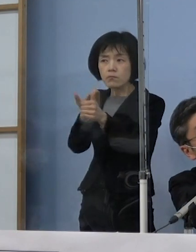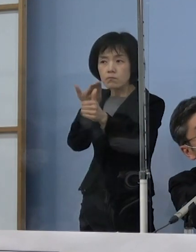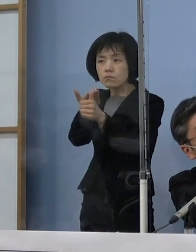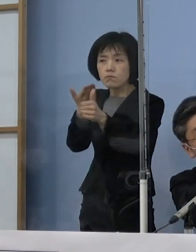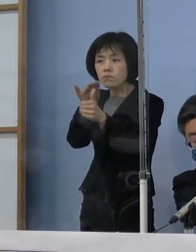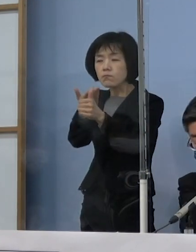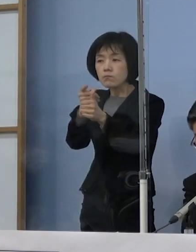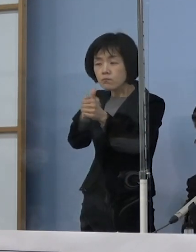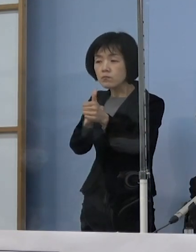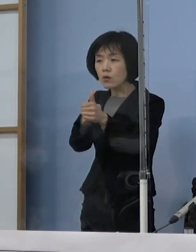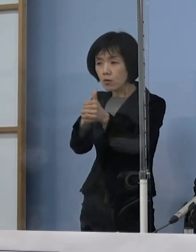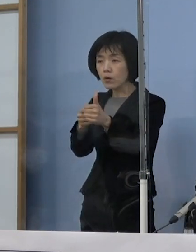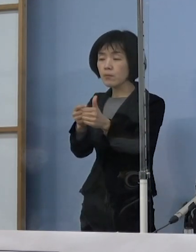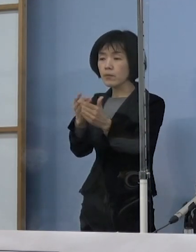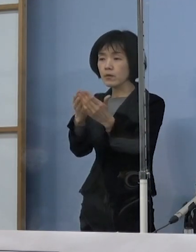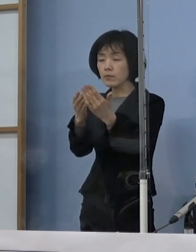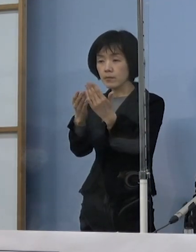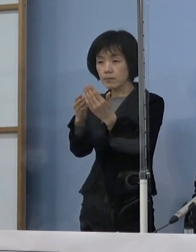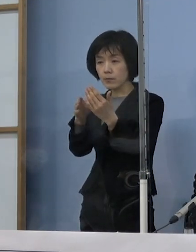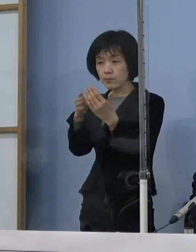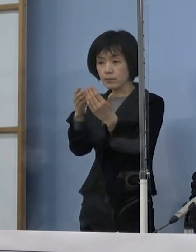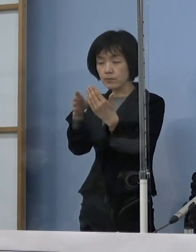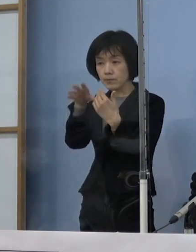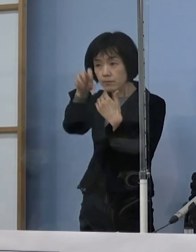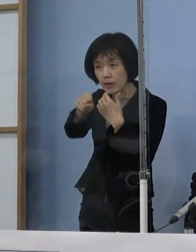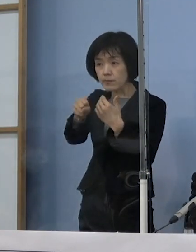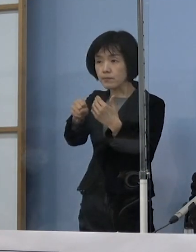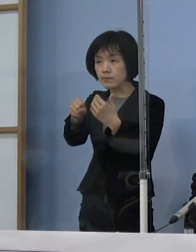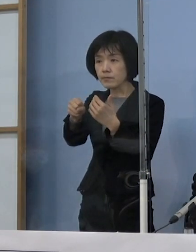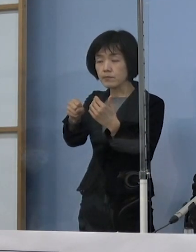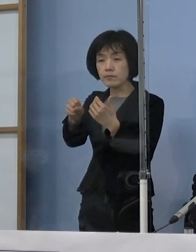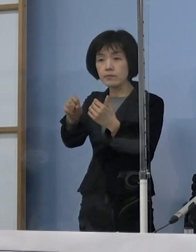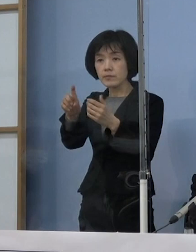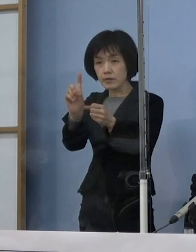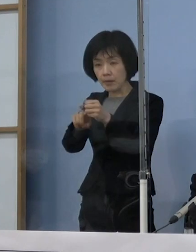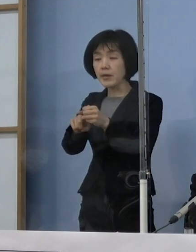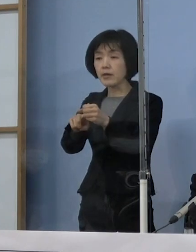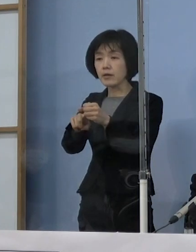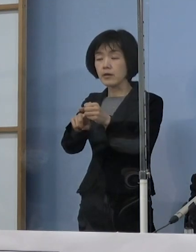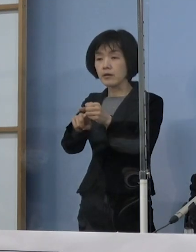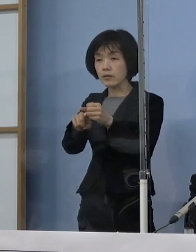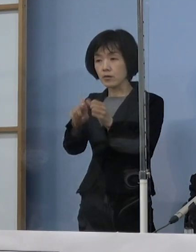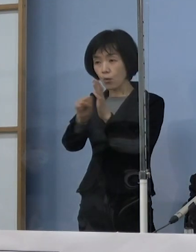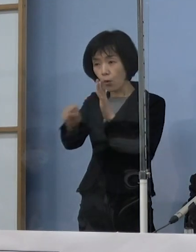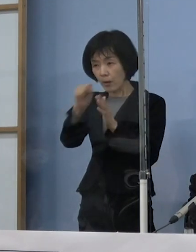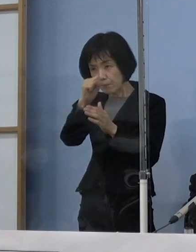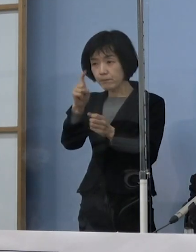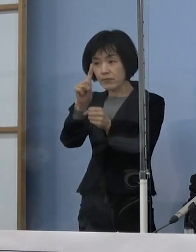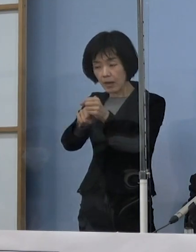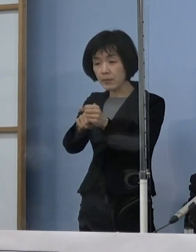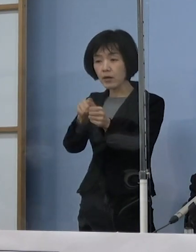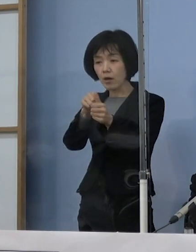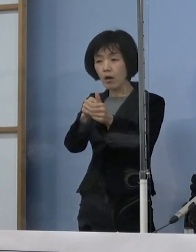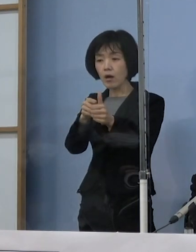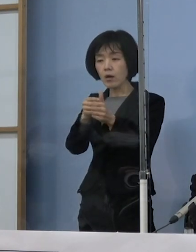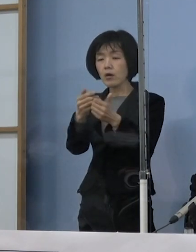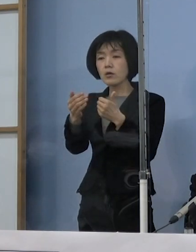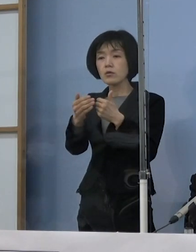の実行確保のため、患者などに対し調査への協